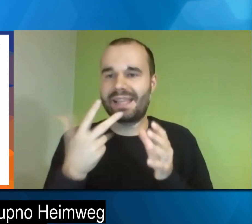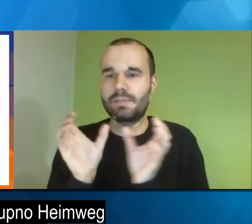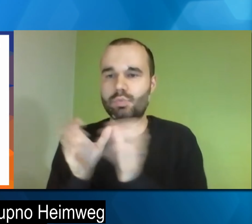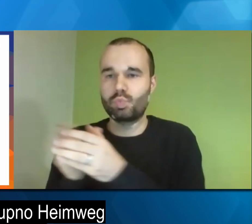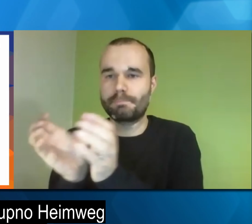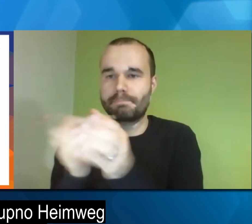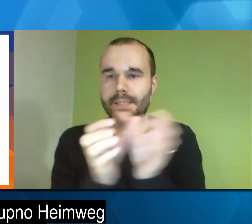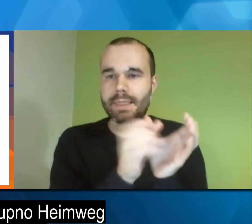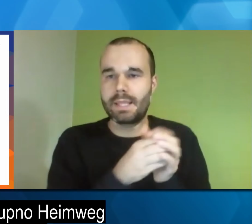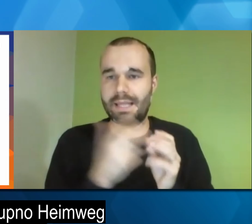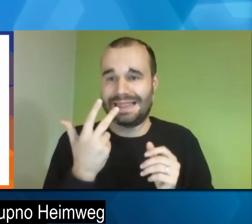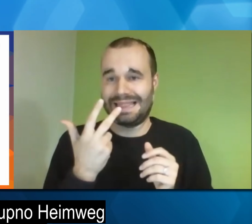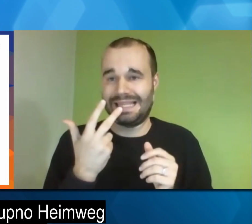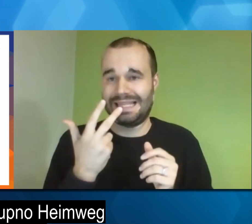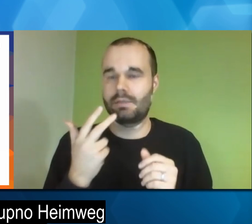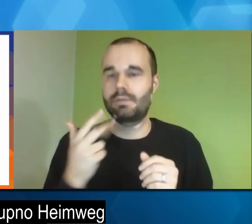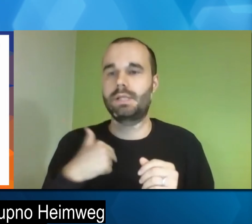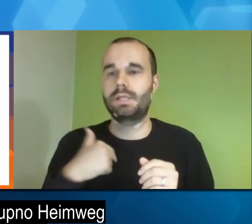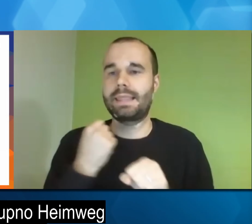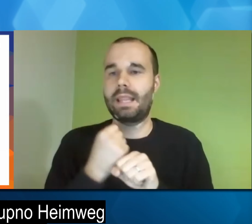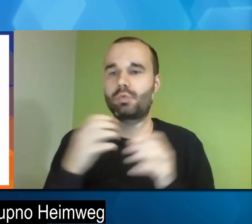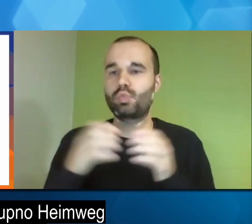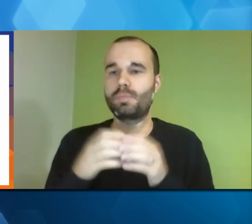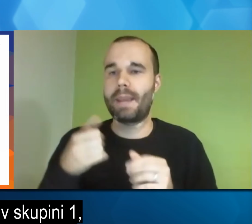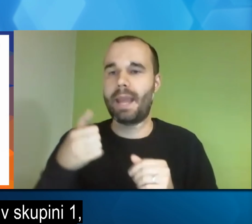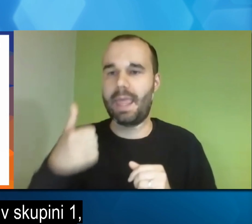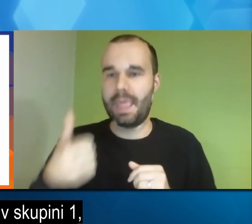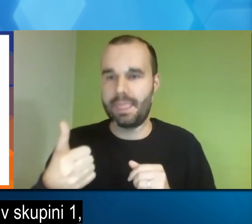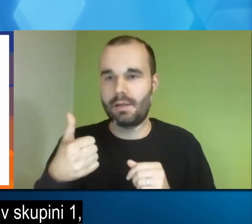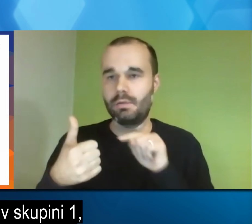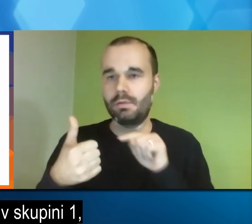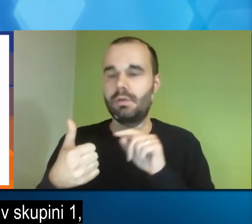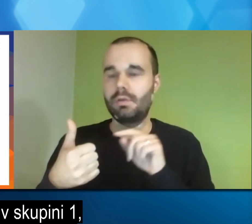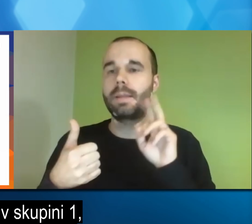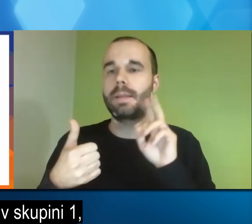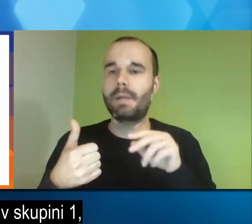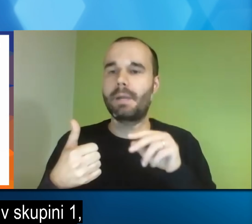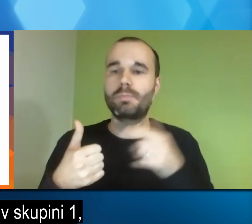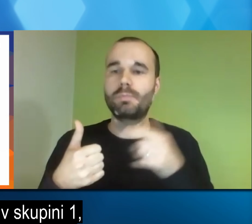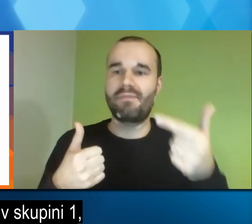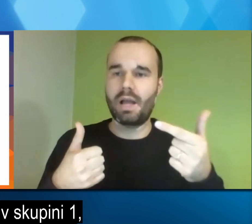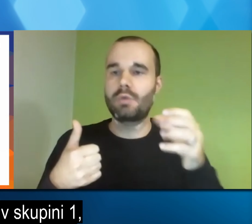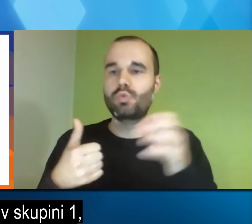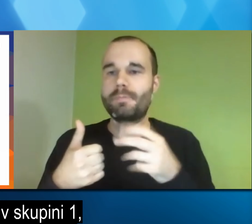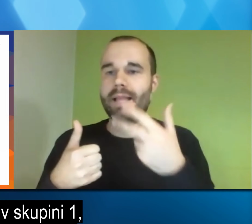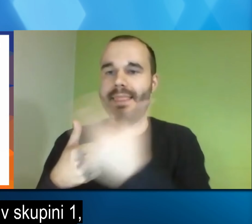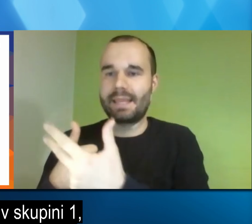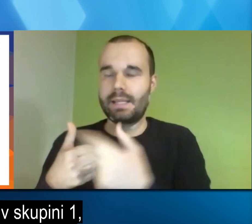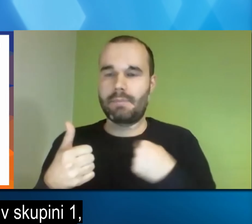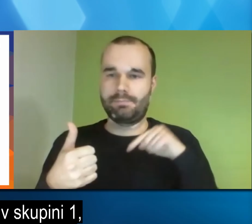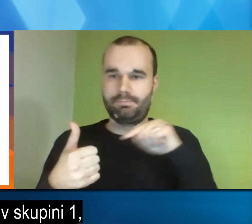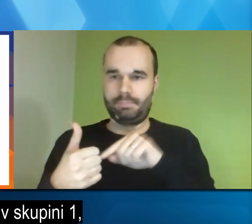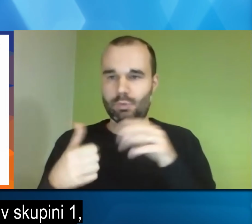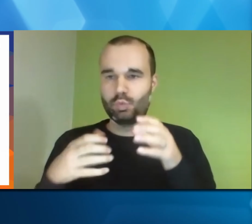Heimweg ima, stanovanjska skupnost Heimweg ima 3 skupine, jaz sem delal v skupini 1, ima še skupina 2